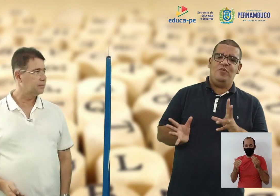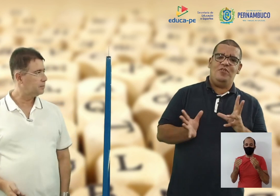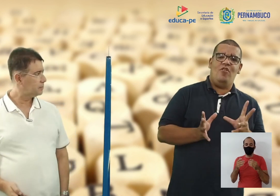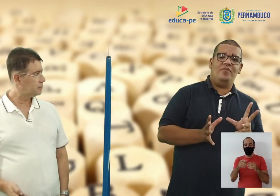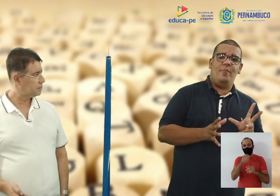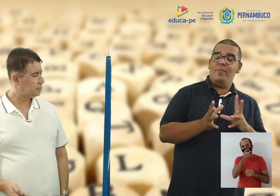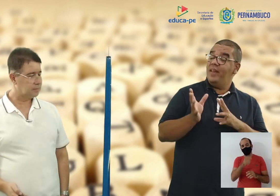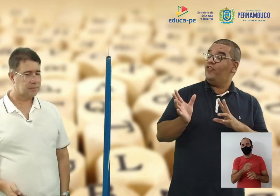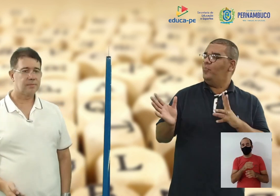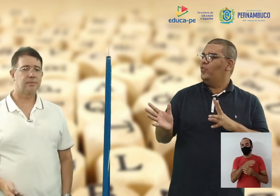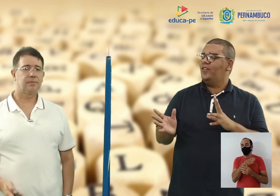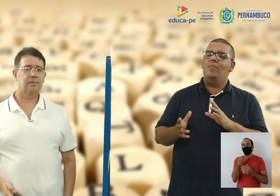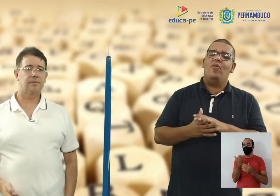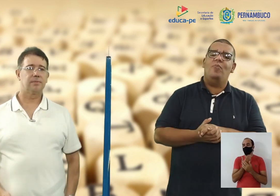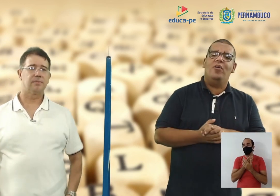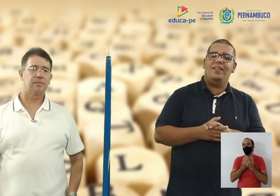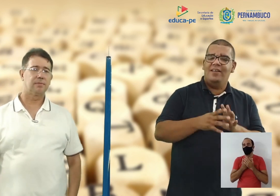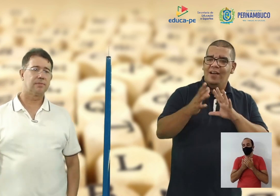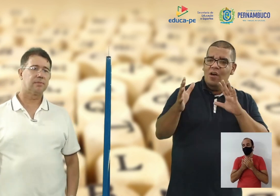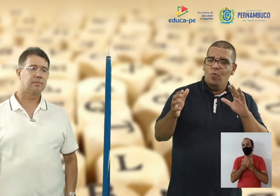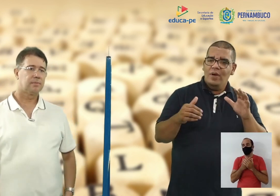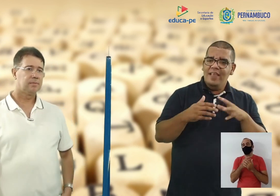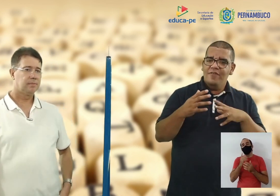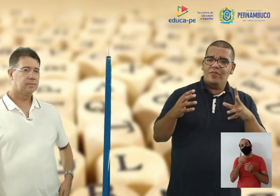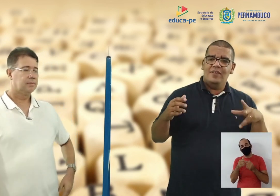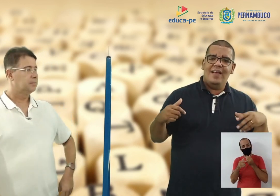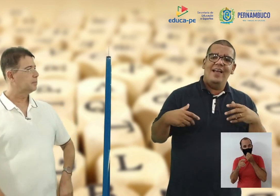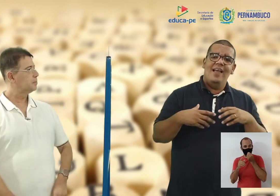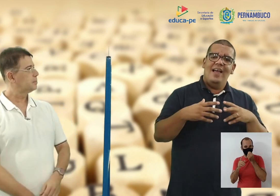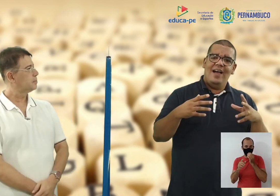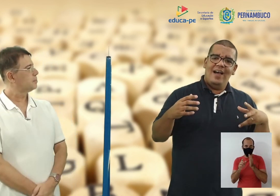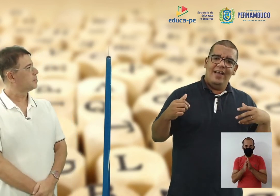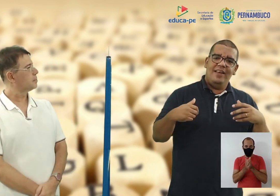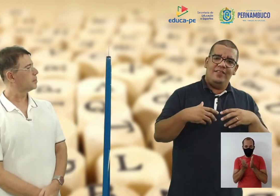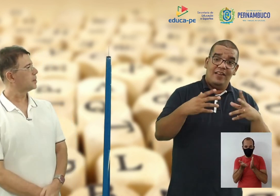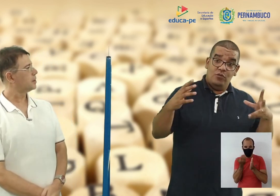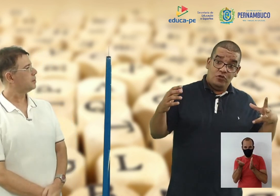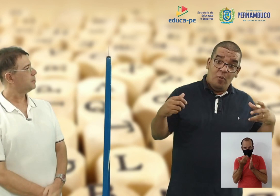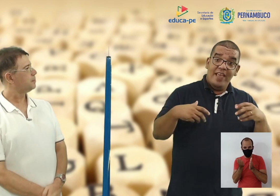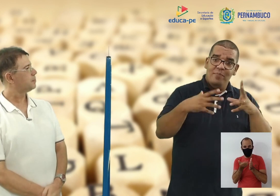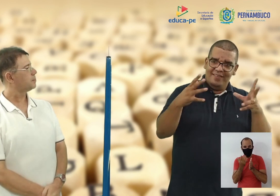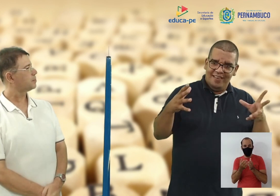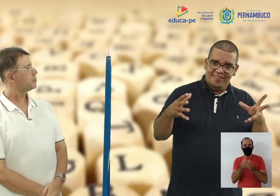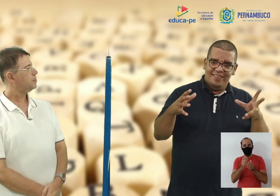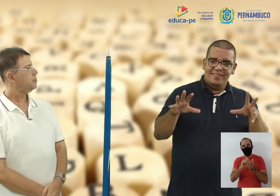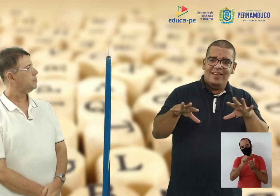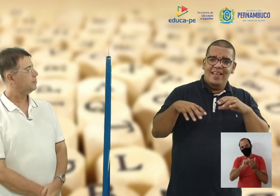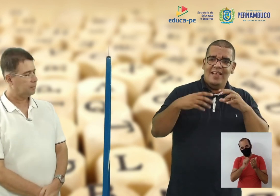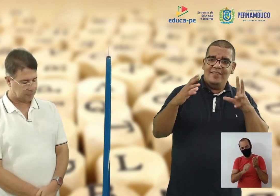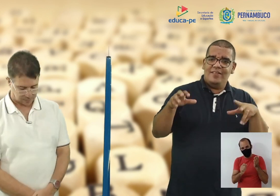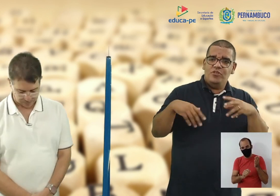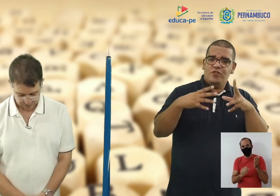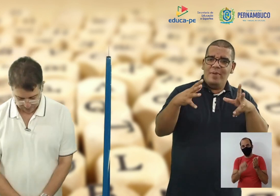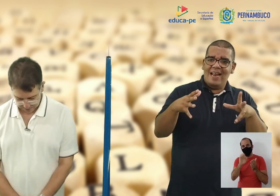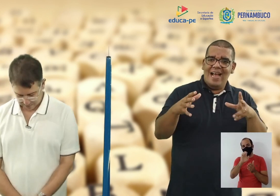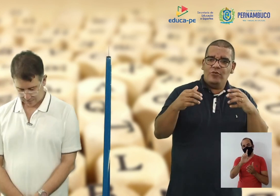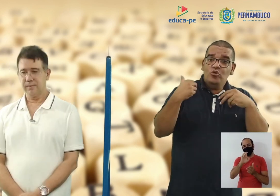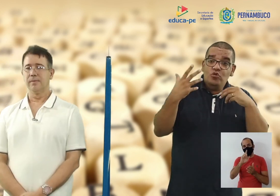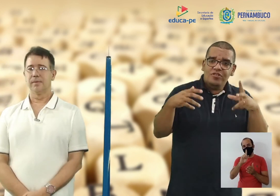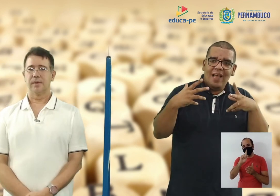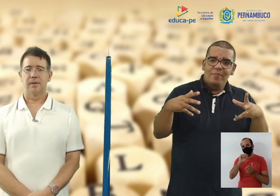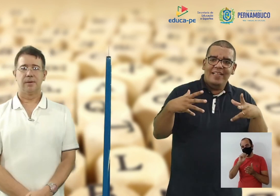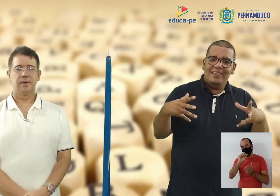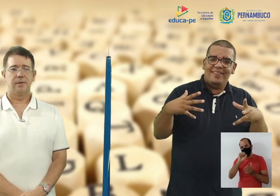especificamente, professor Robson, a primeira esposa do Mauro Mota, né? O livro, né? Os poemas elegias, eles são